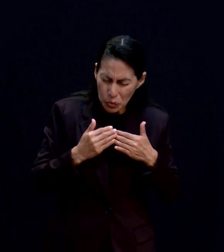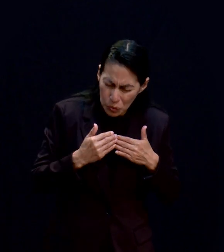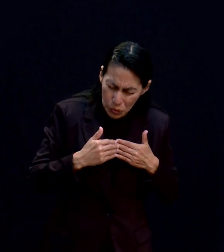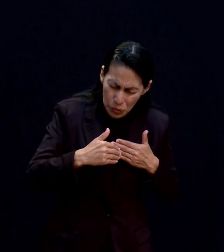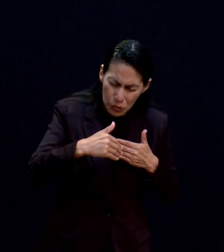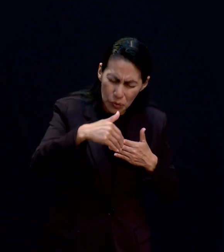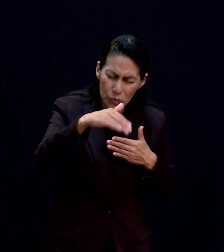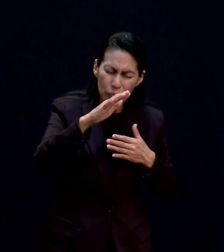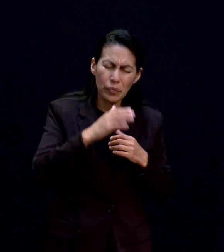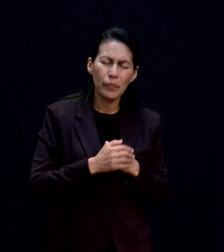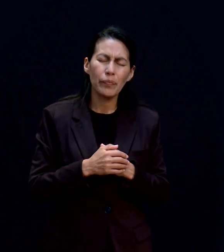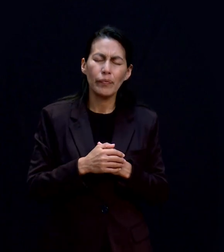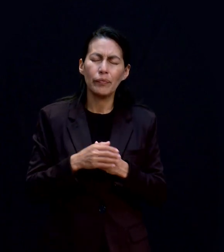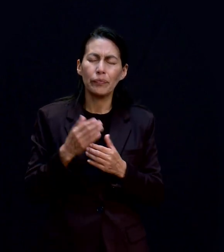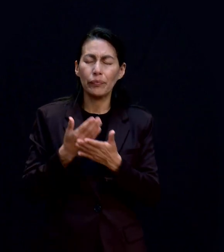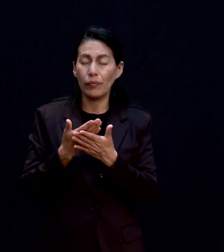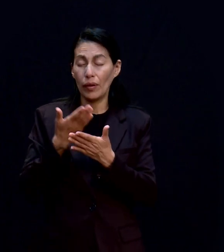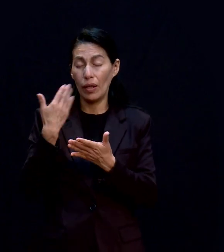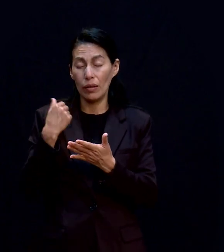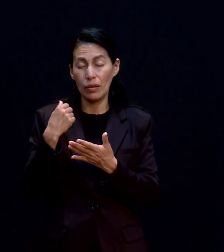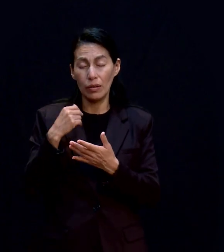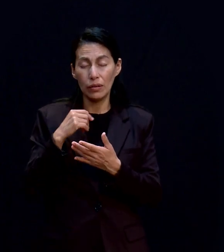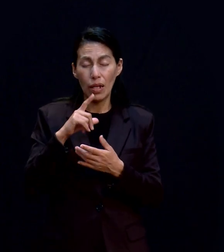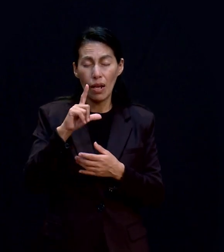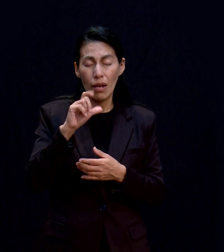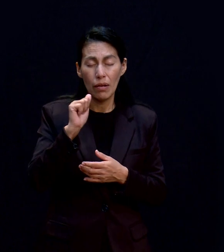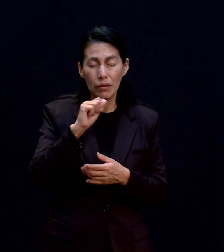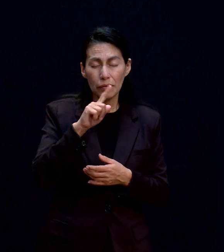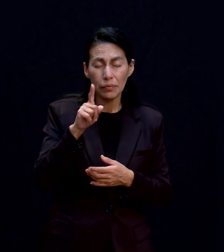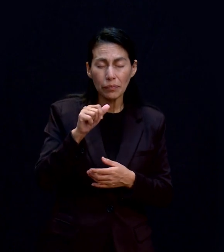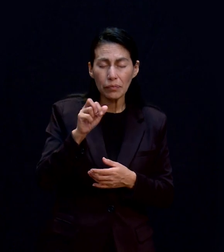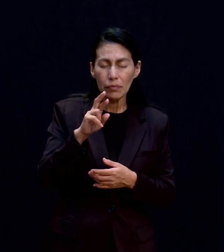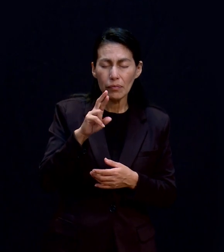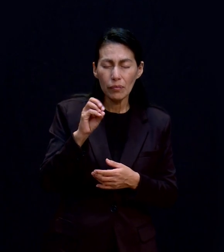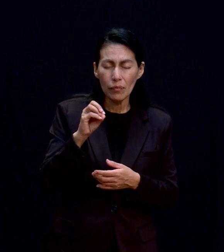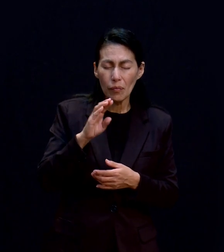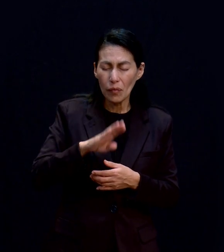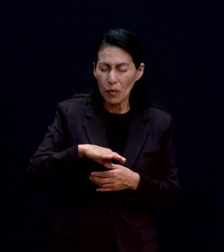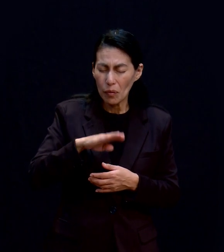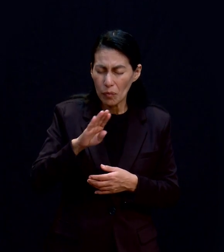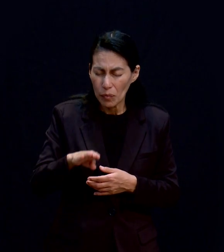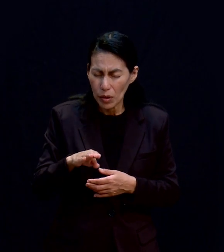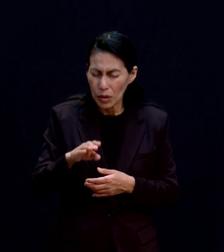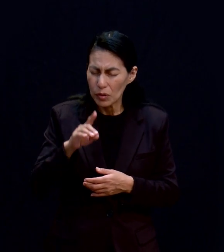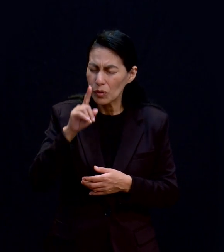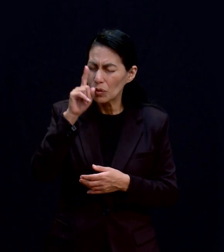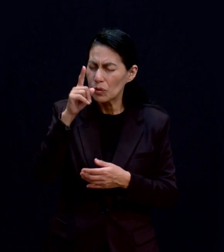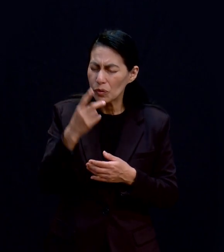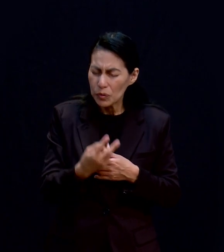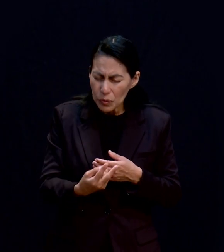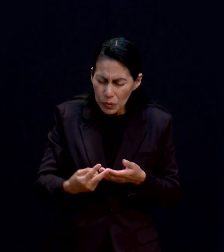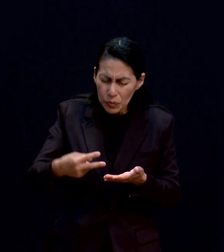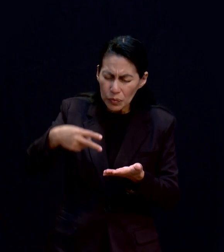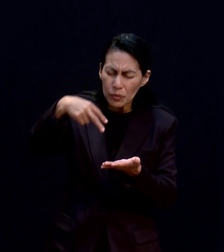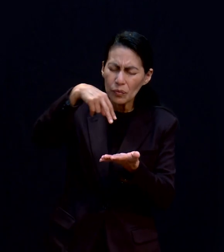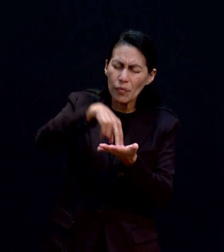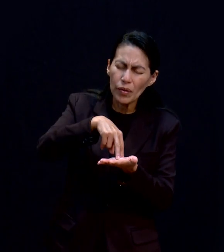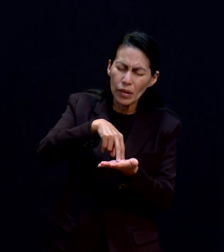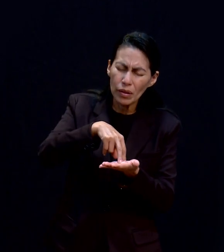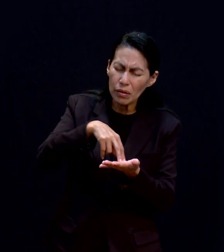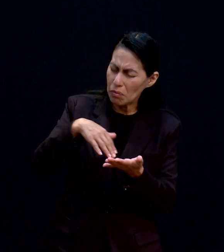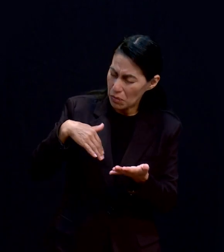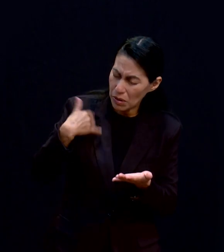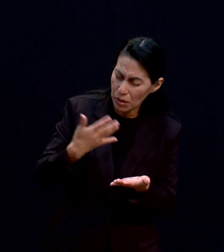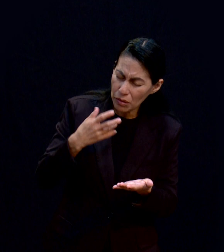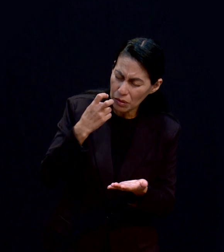despertaste a lázaro señor hoy lo puedes hacer también y lo creemos y lo sabemos padre porque